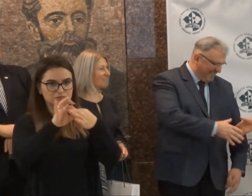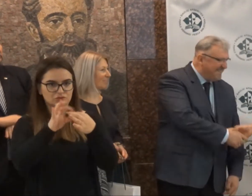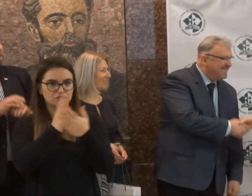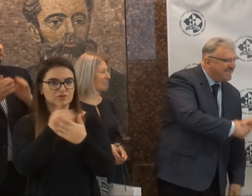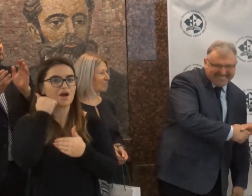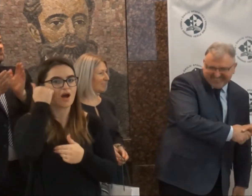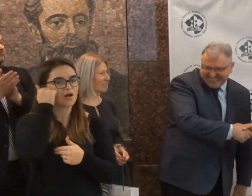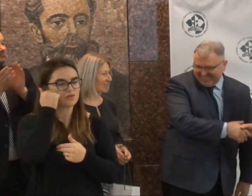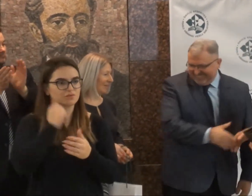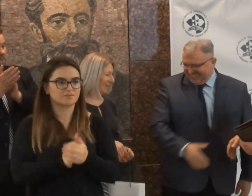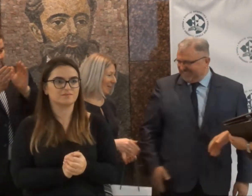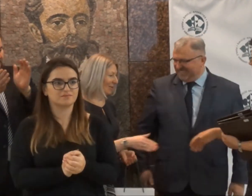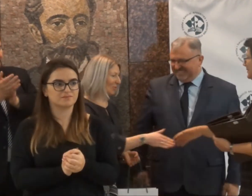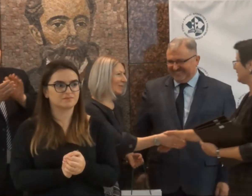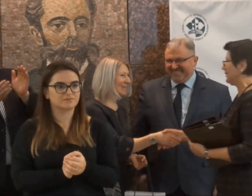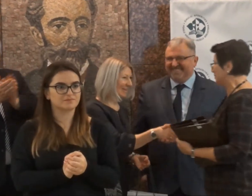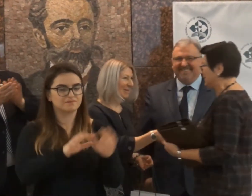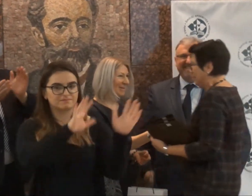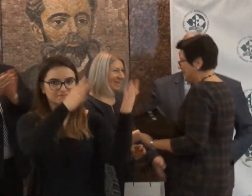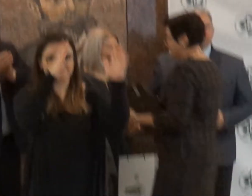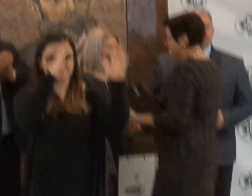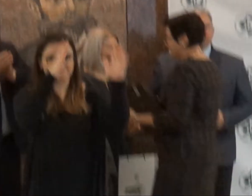labai.